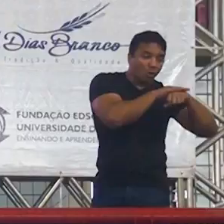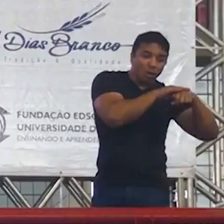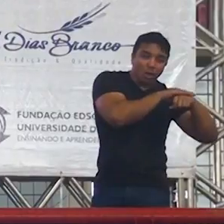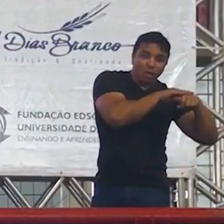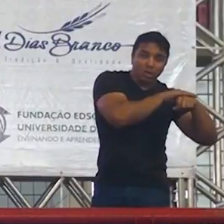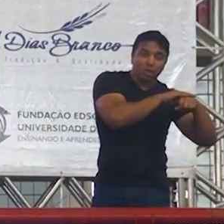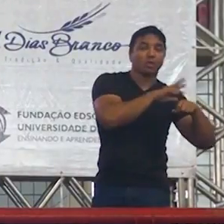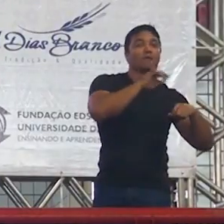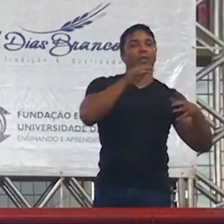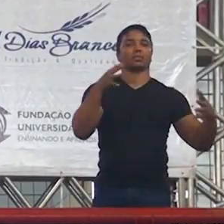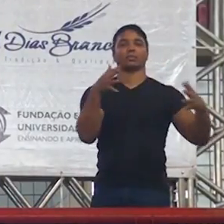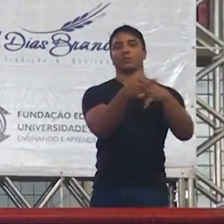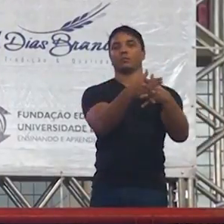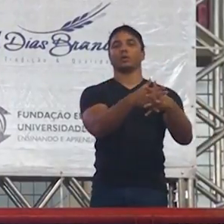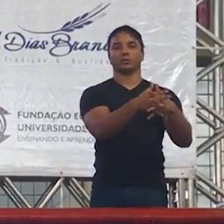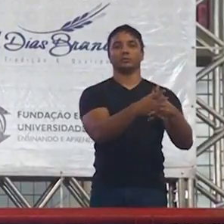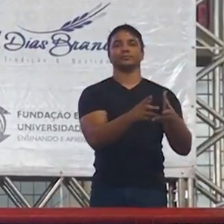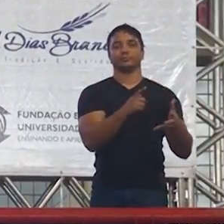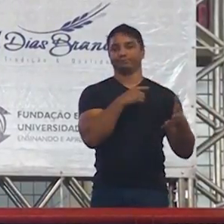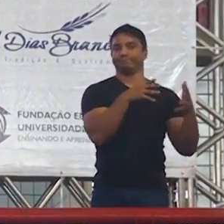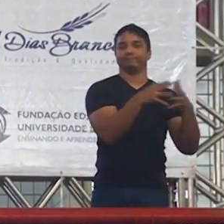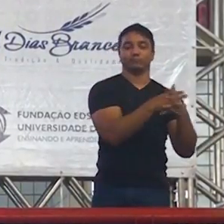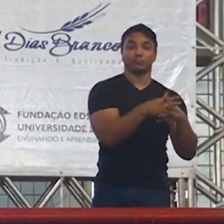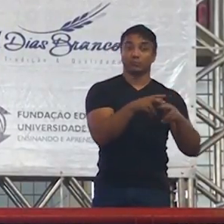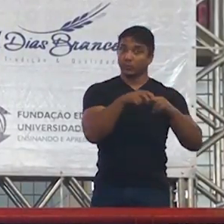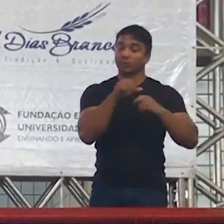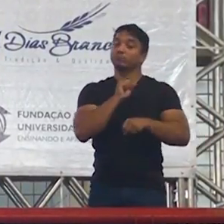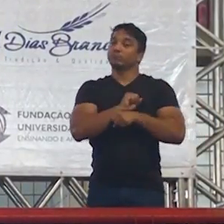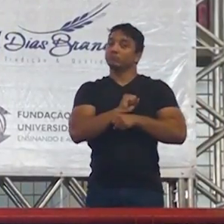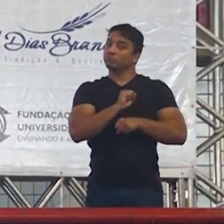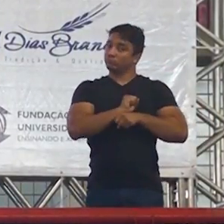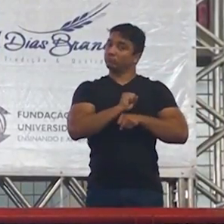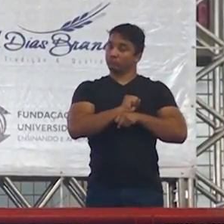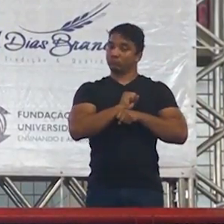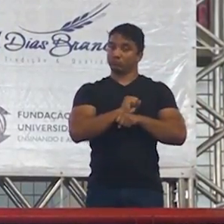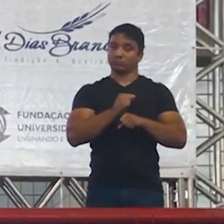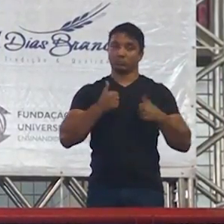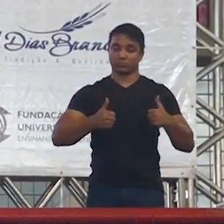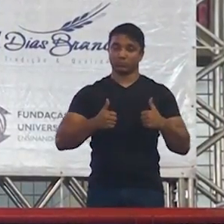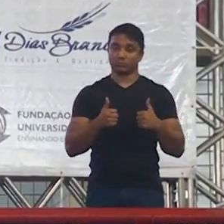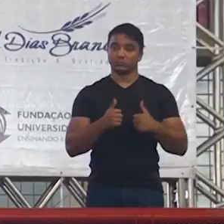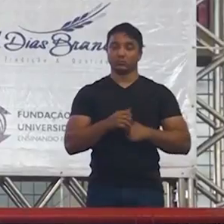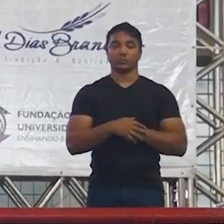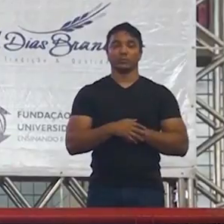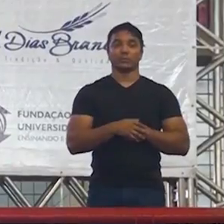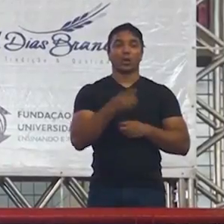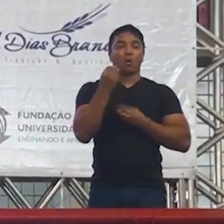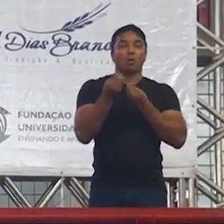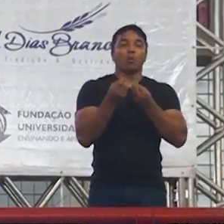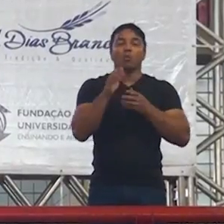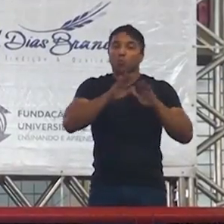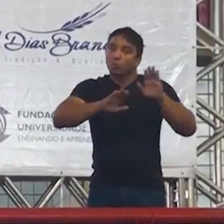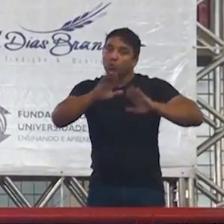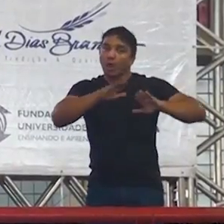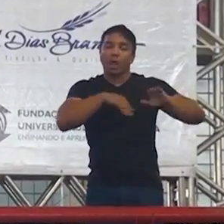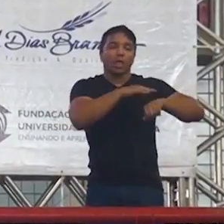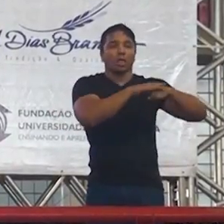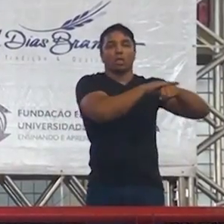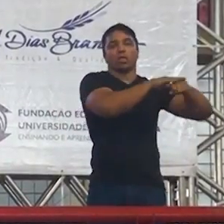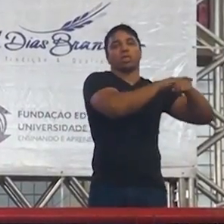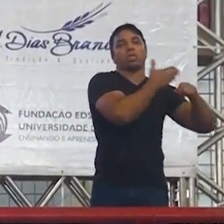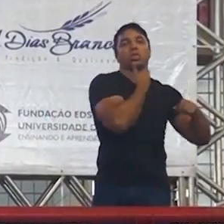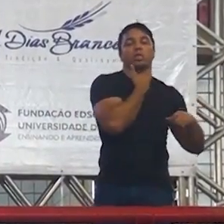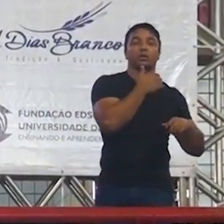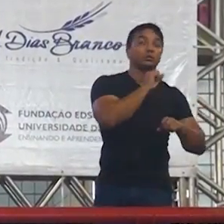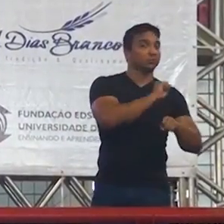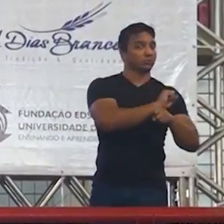vai atrapalhar alguém. Então se segurem, tá certo? Cuidado aí com as conversas paralelas. E hoje, pessoal, a